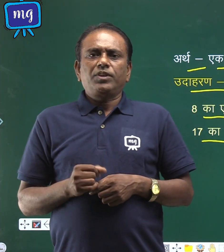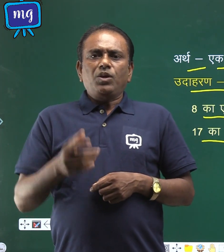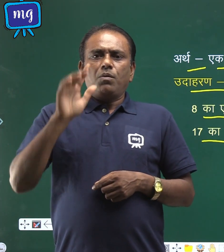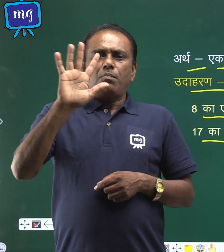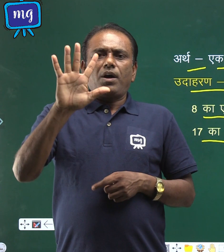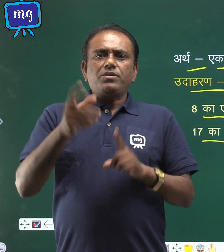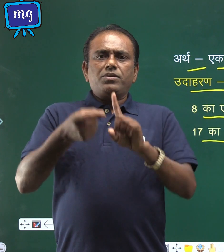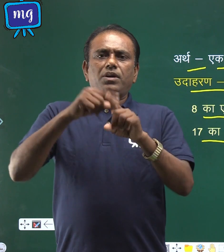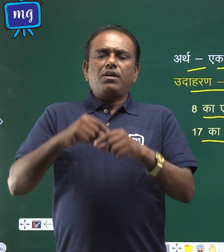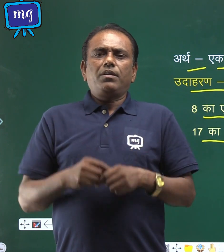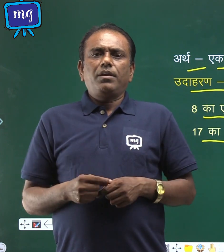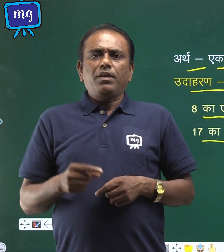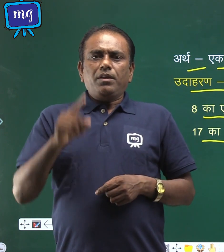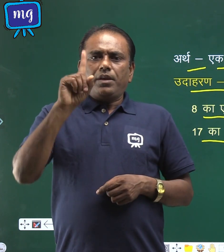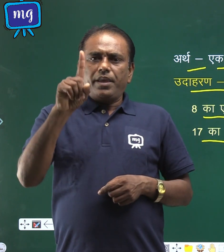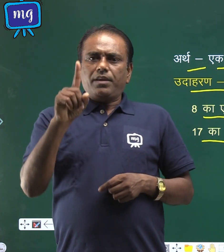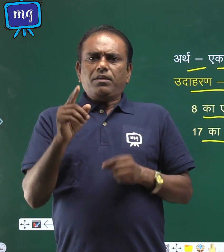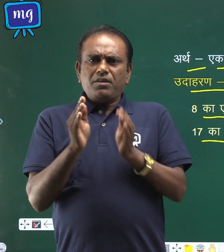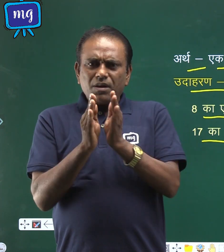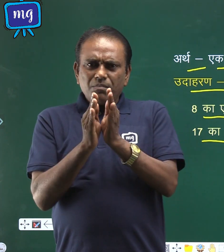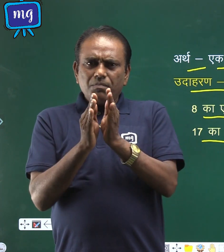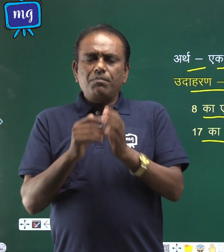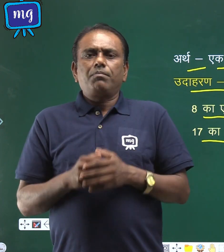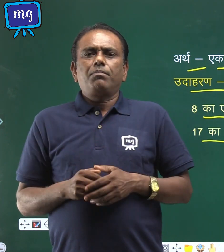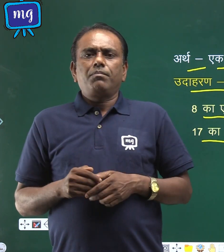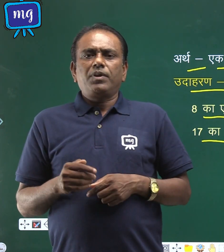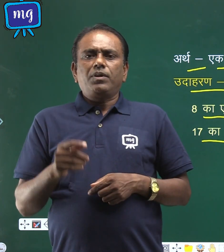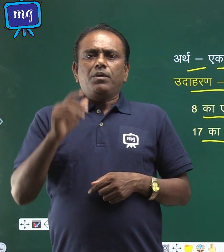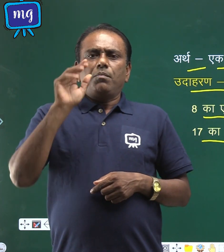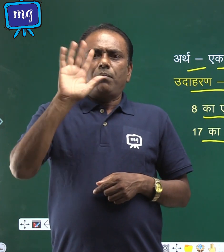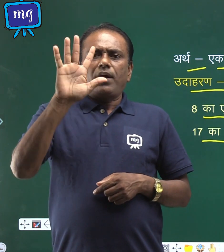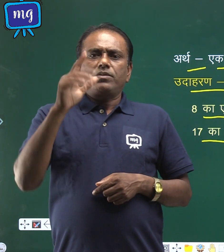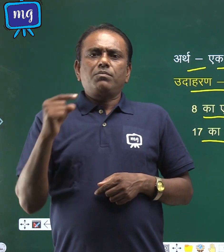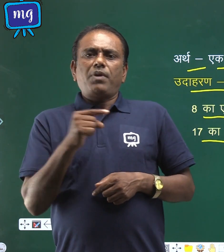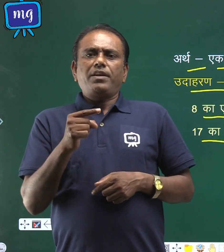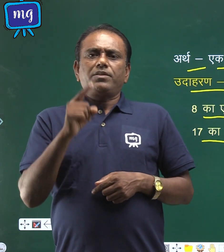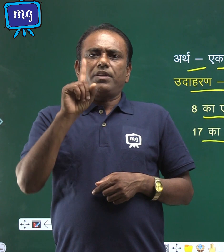5 का एक न्यून, 5 माइनस 1